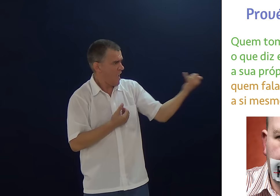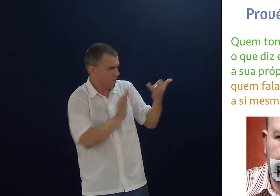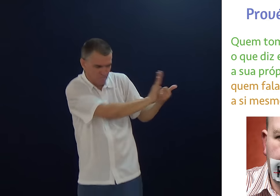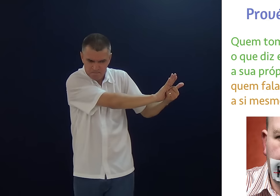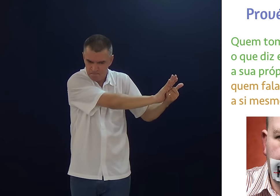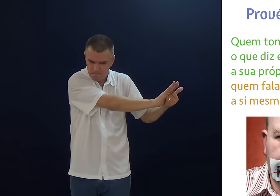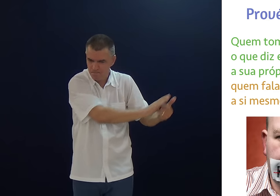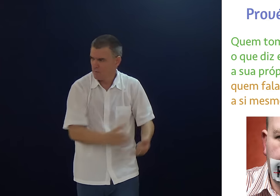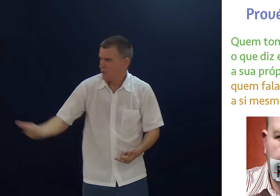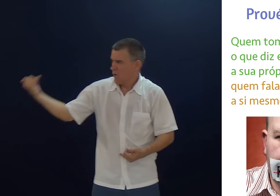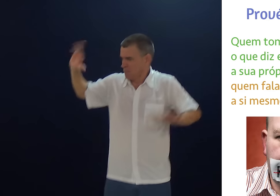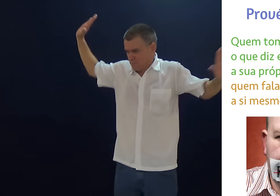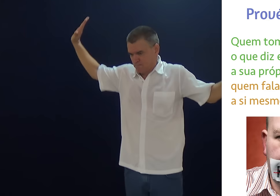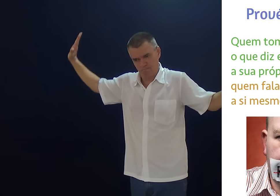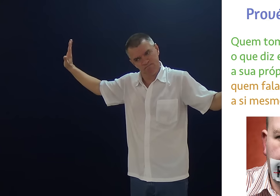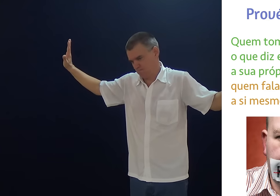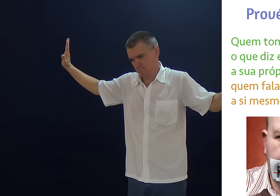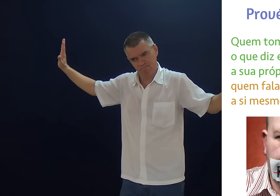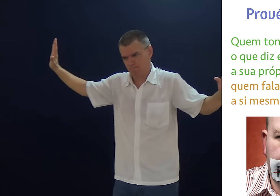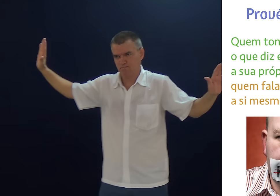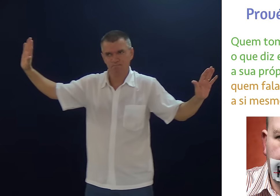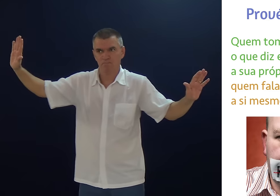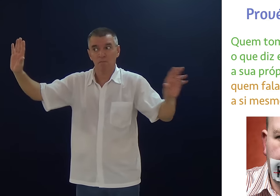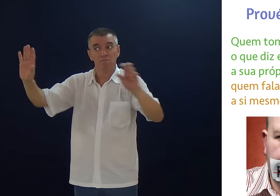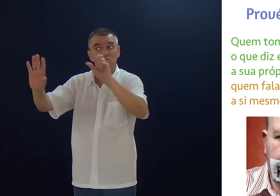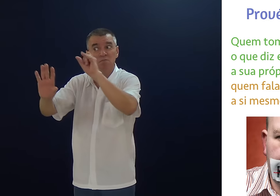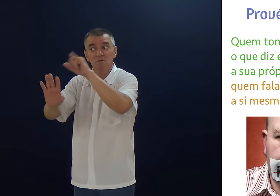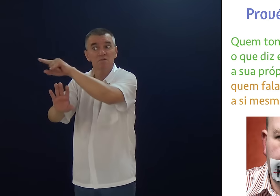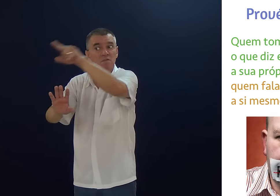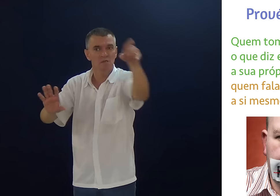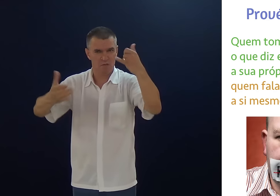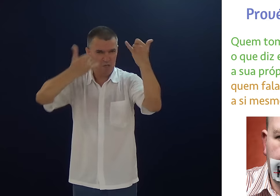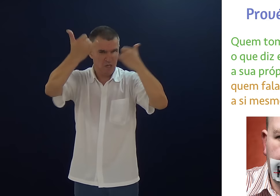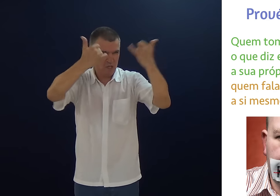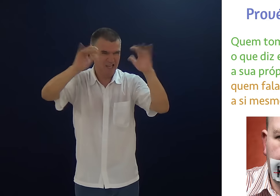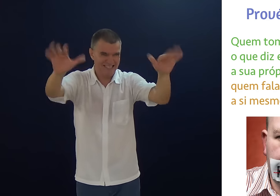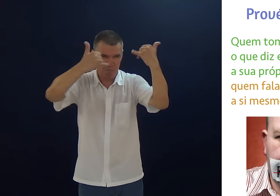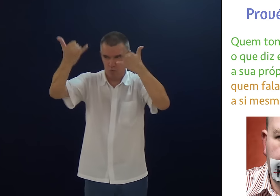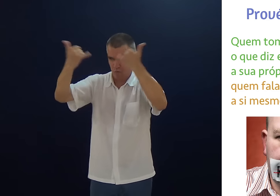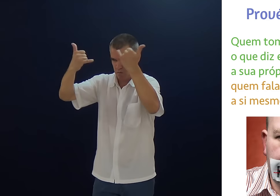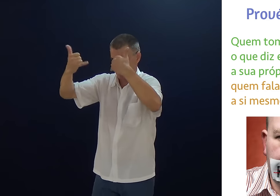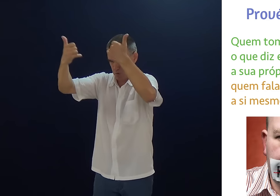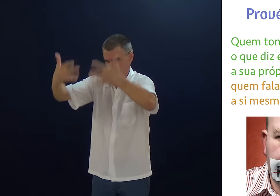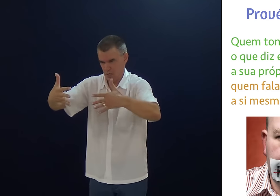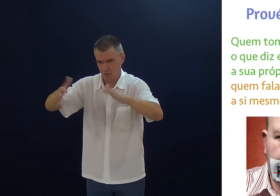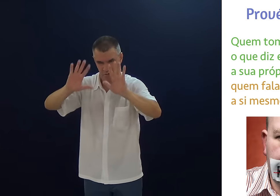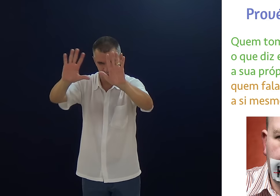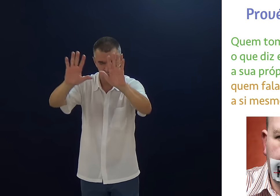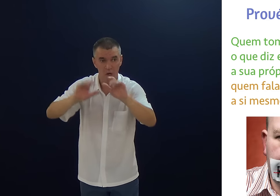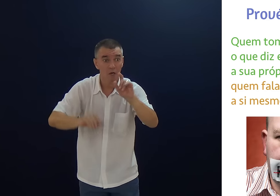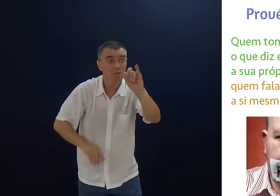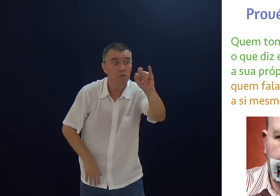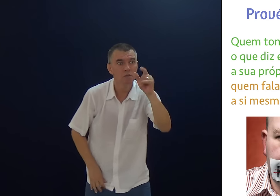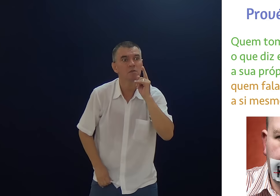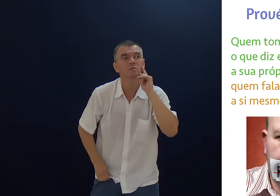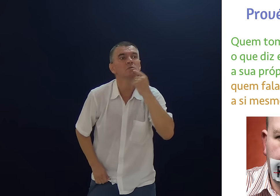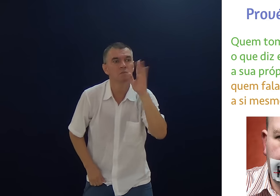13:3 quando alguém já VM com uma fofoca para você você já repreende por exemplo olha ali